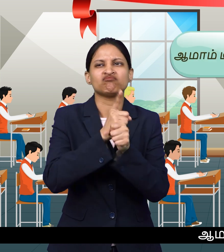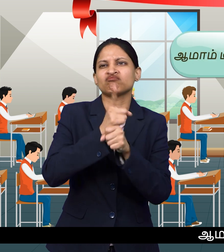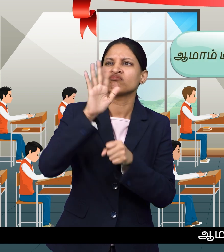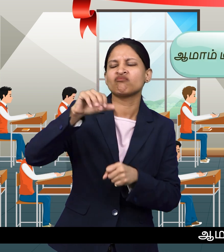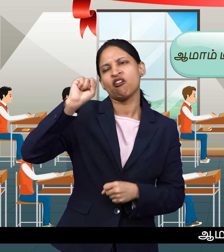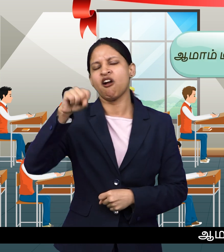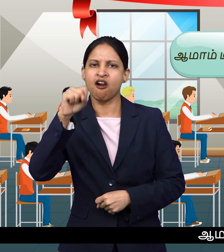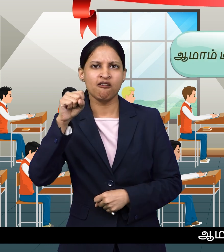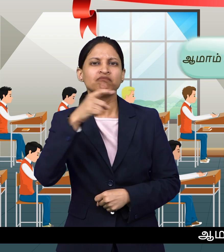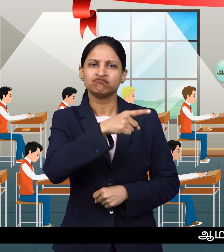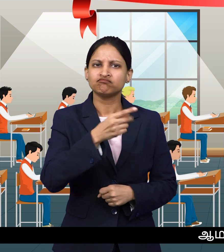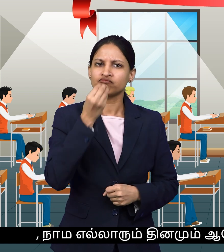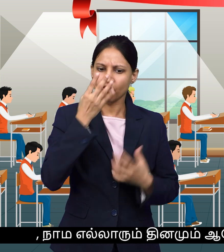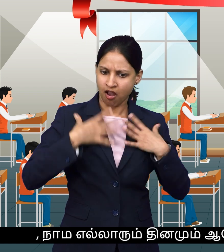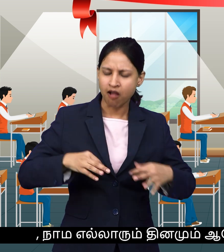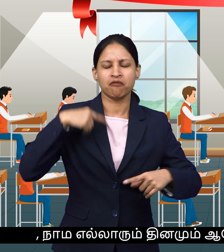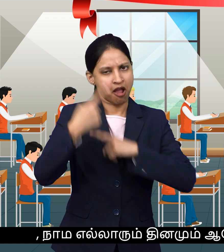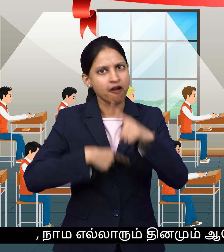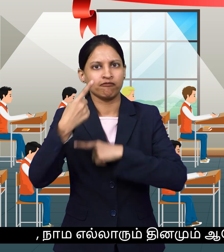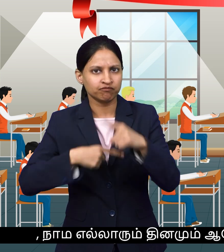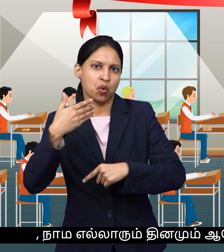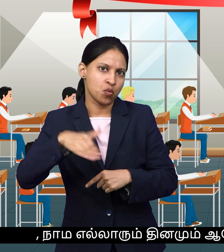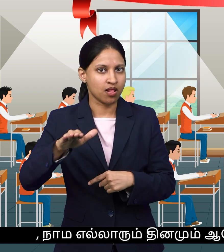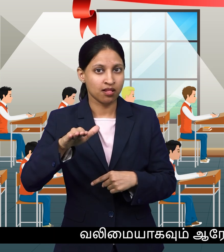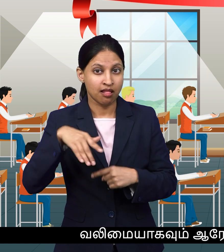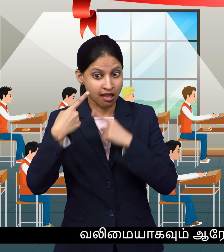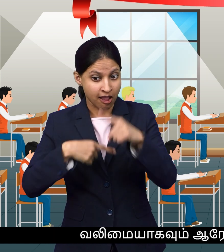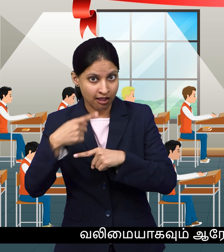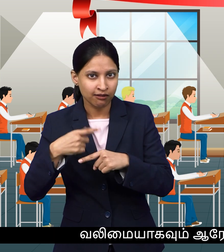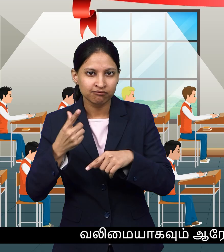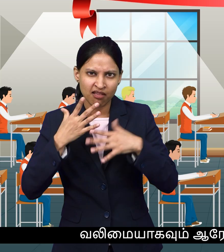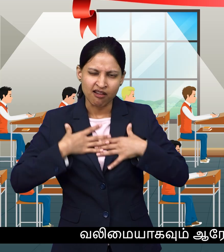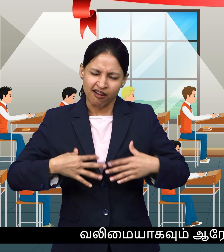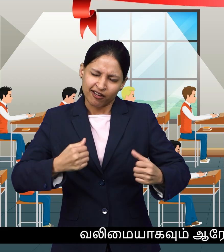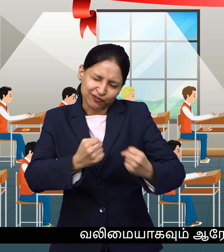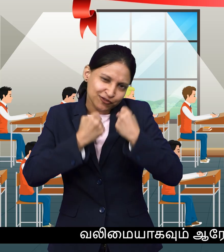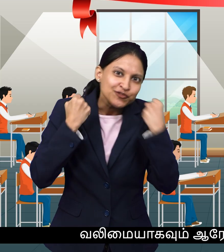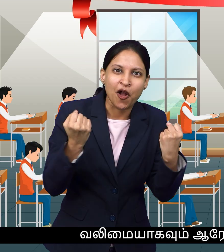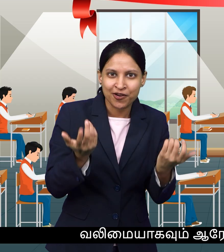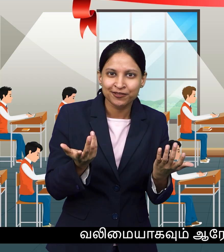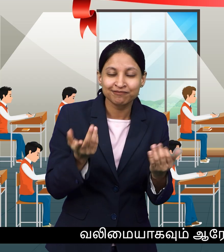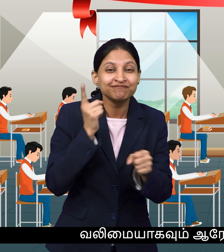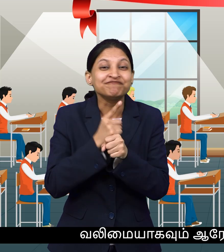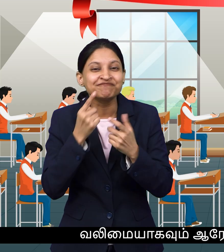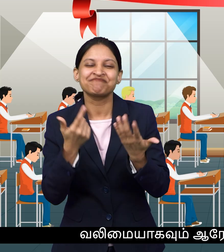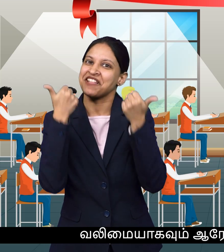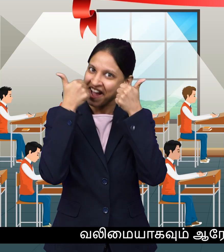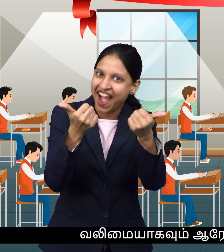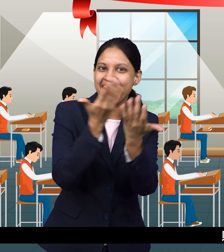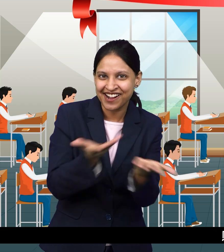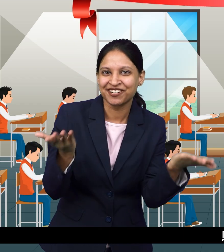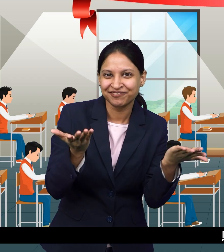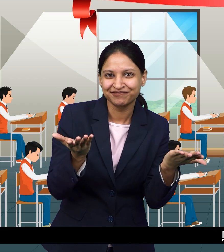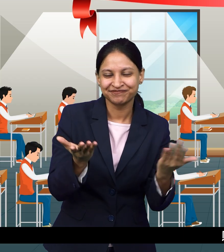ஆமா டீச்சர், நாம எல்லாரும் தினமும் ஆரோக்கியமான உணவை சாப்பிட்டு வலிமையாகவும் ஆரோக்கியமாகவும்